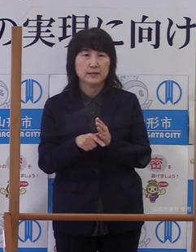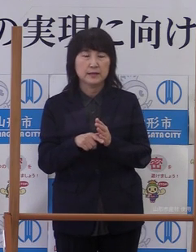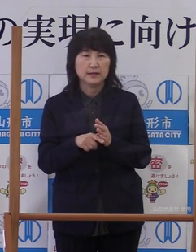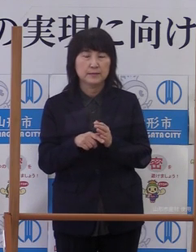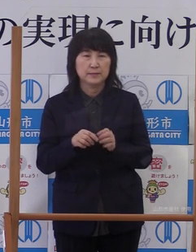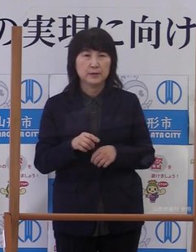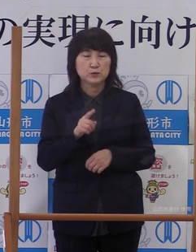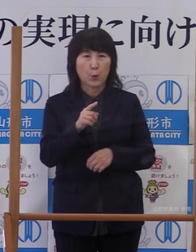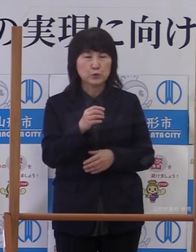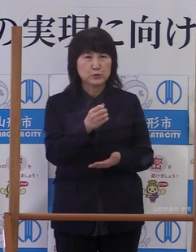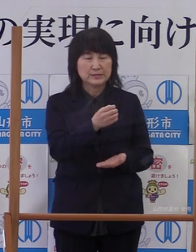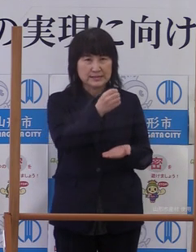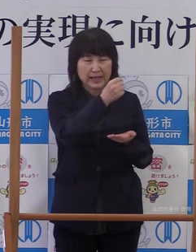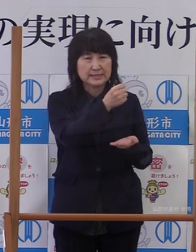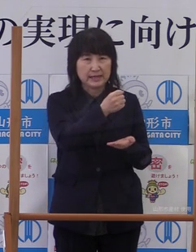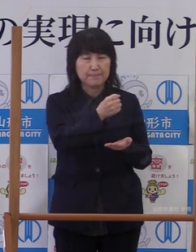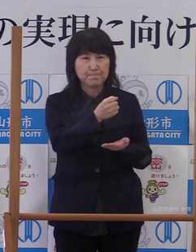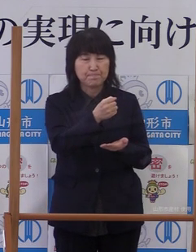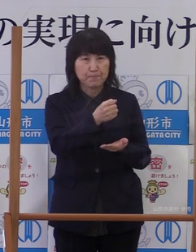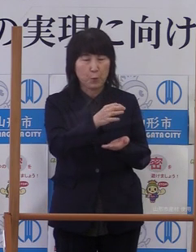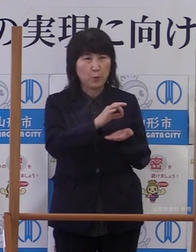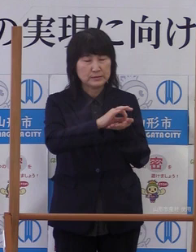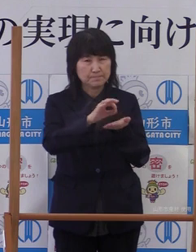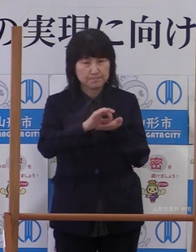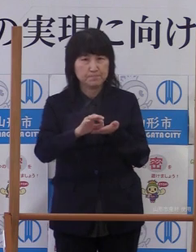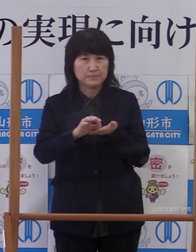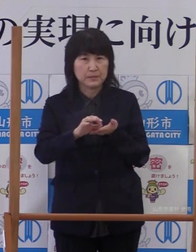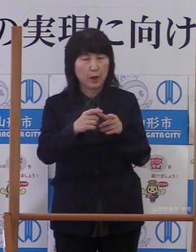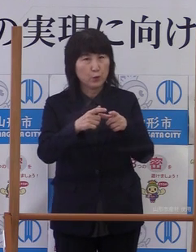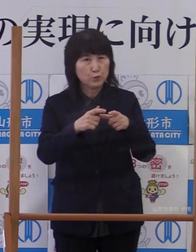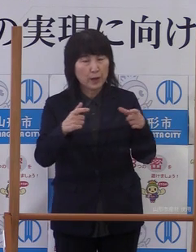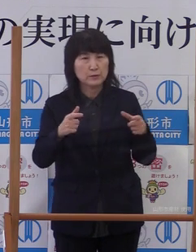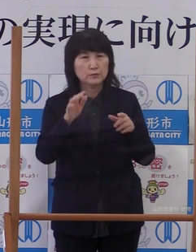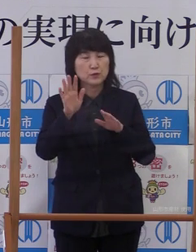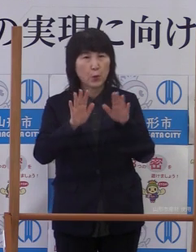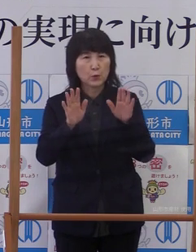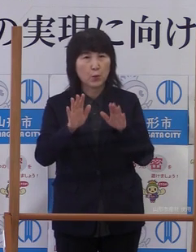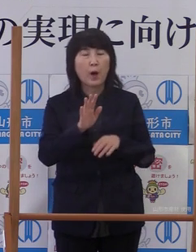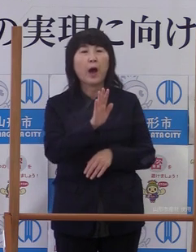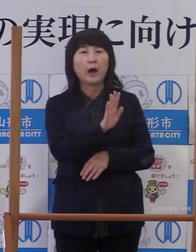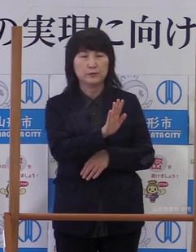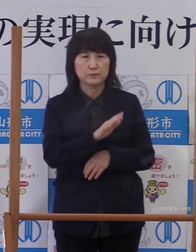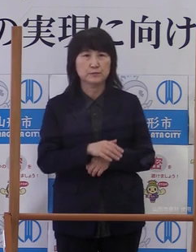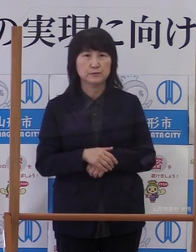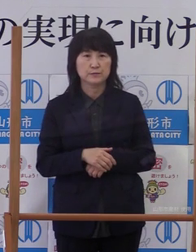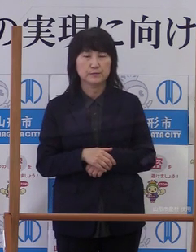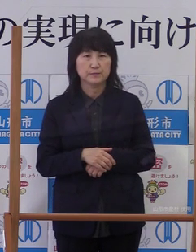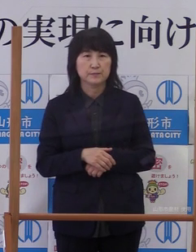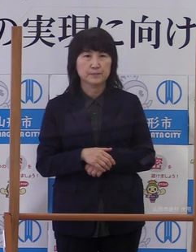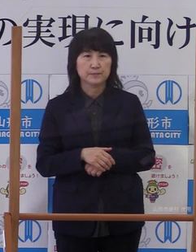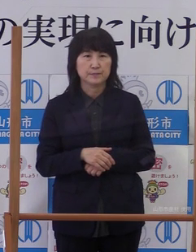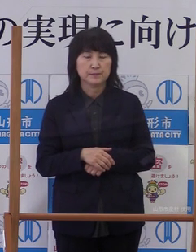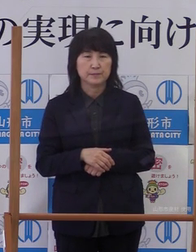した財政の債務残高等が増える状況にはなりますけれども、やはり